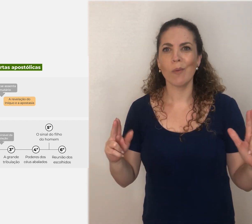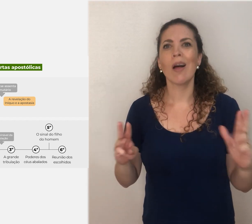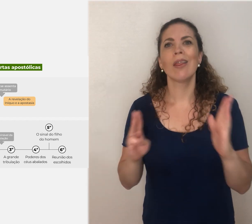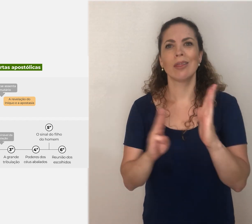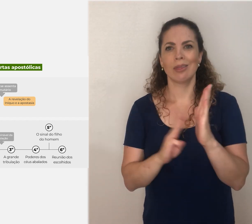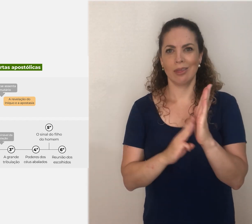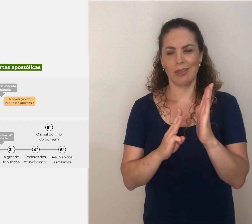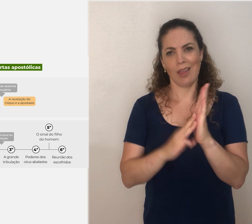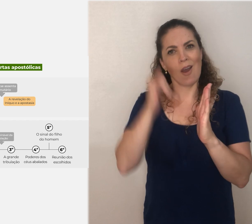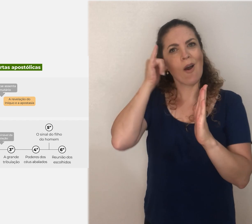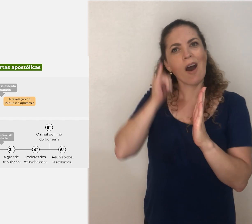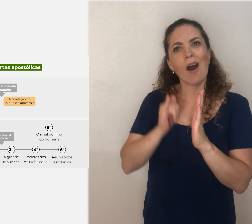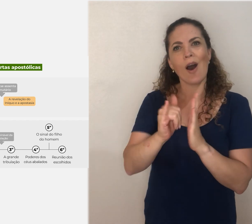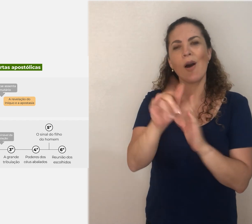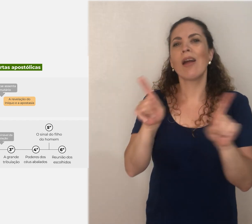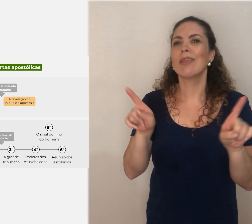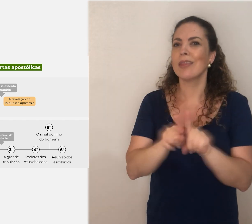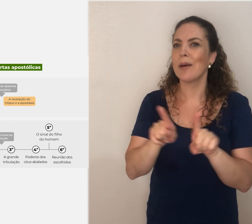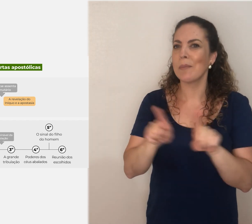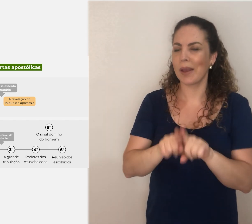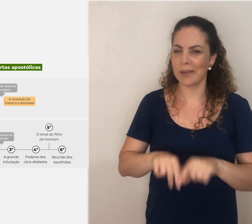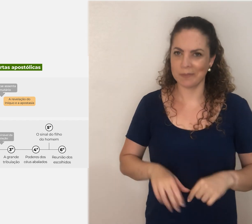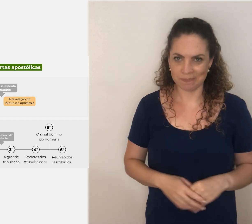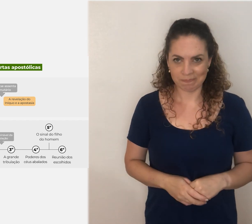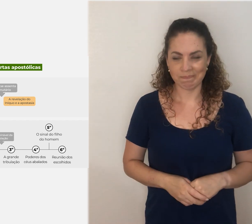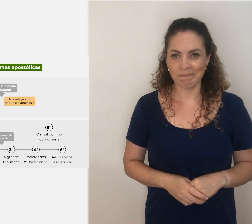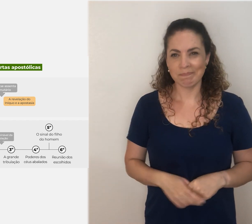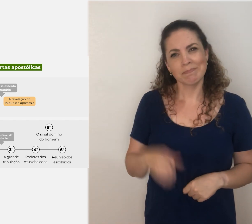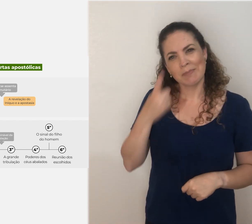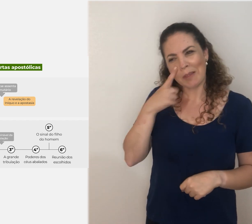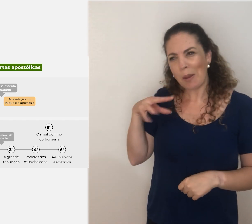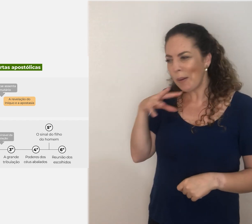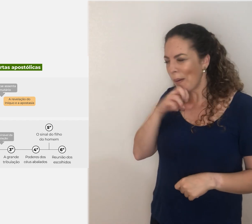falaram. Então, vejam,